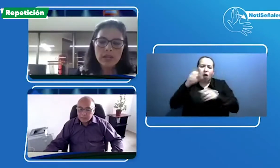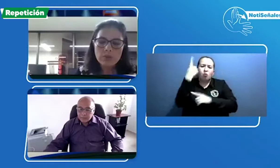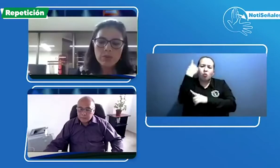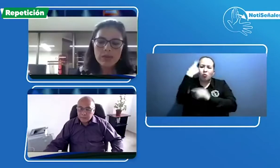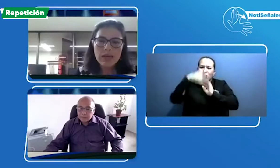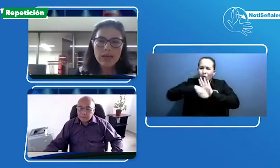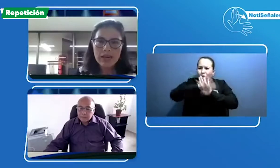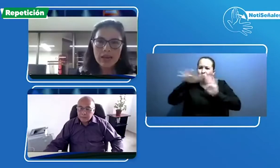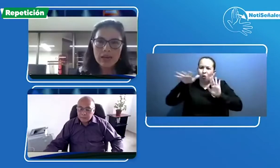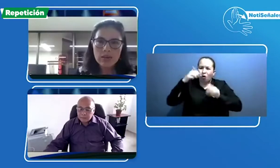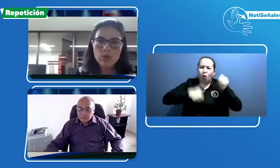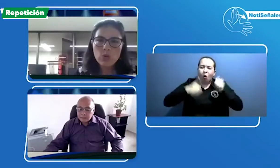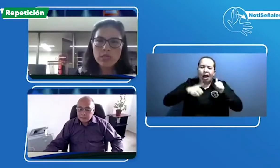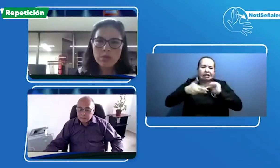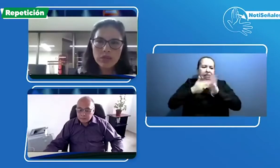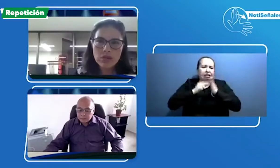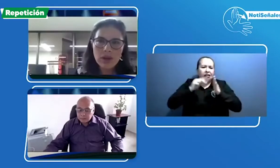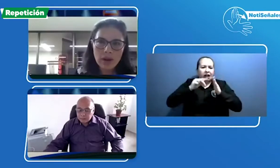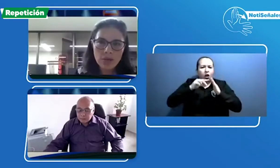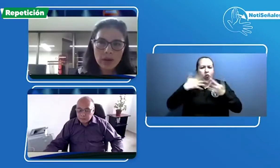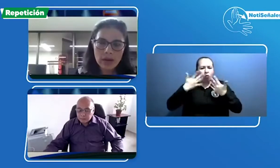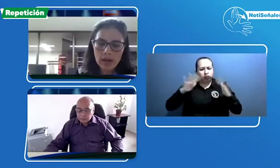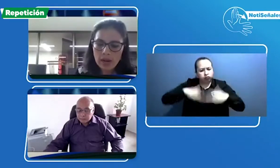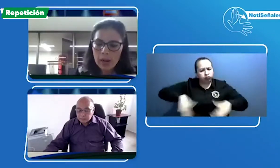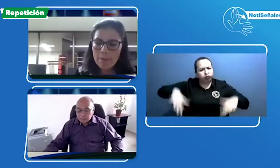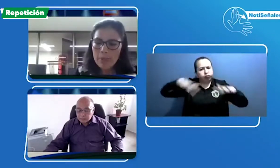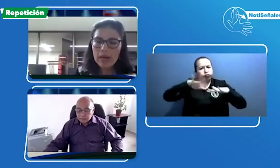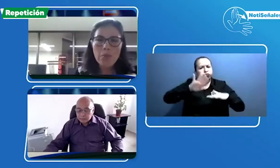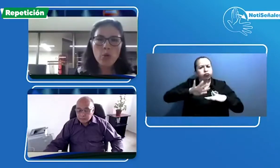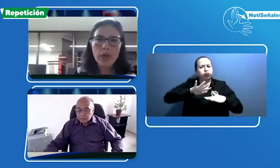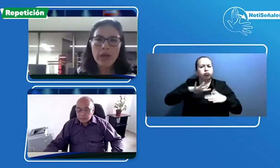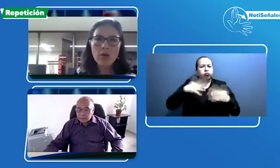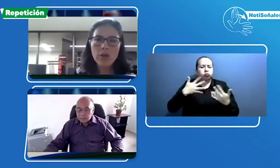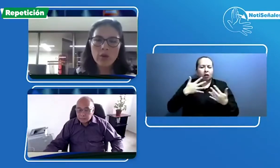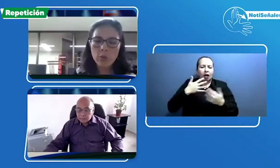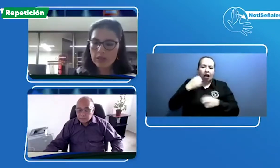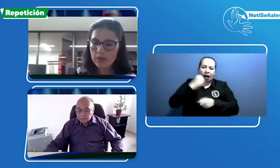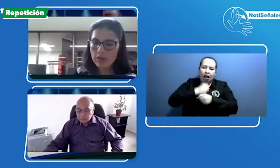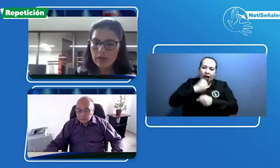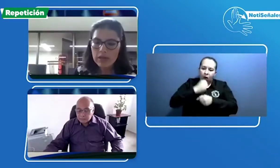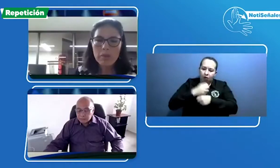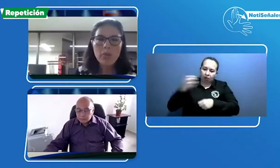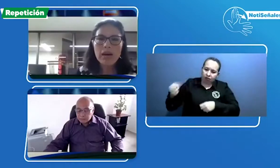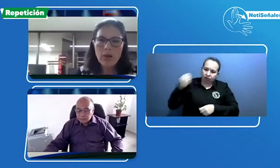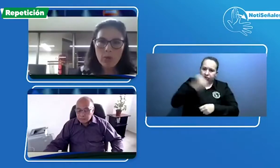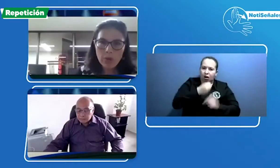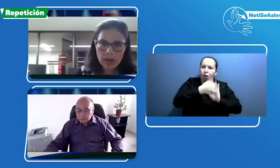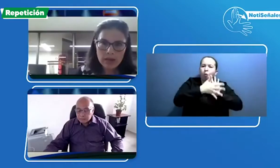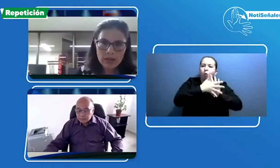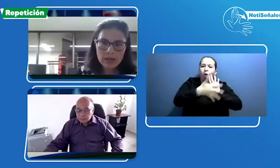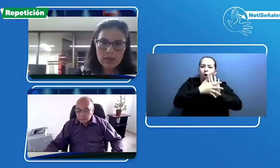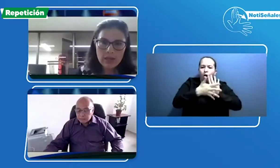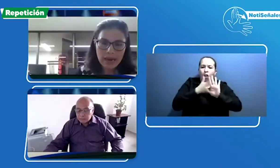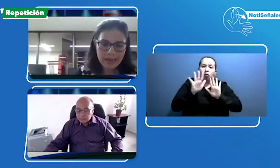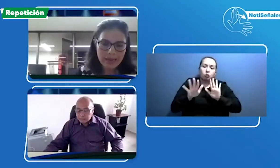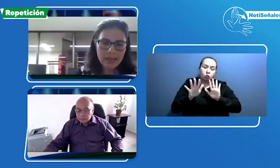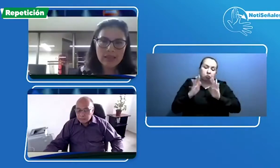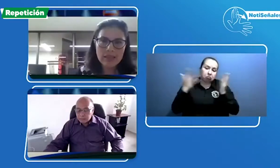es poder generar un espacio laboral para el modelo lingüístico que pueda laborar